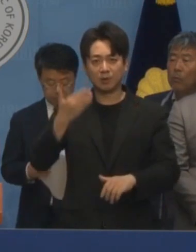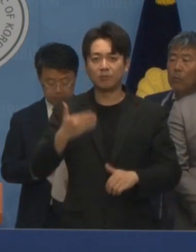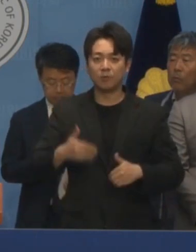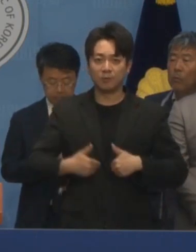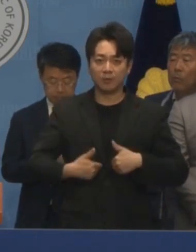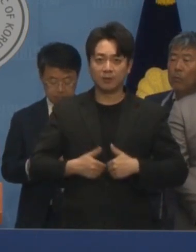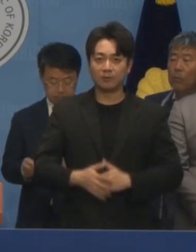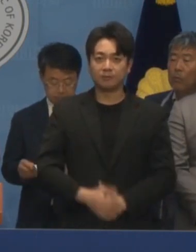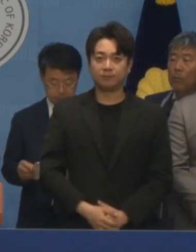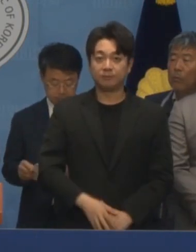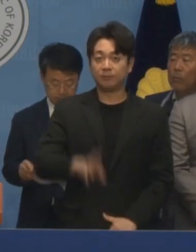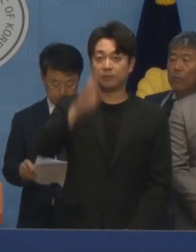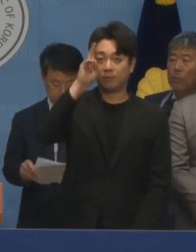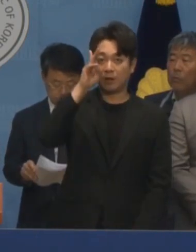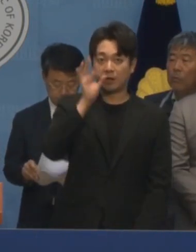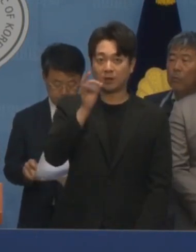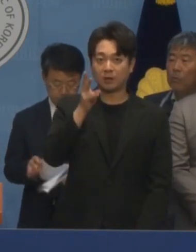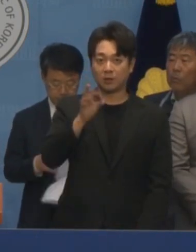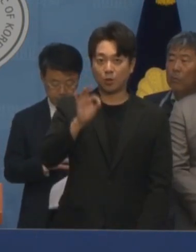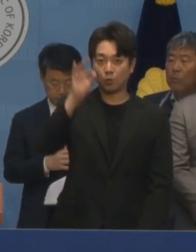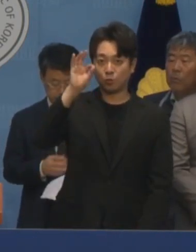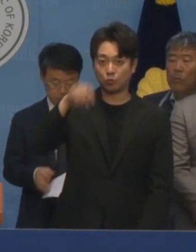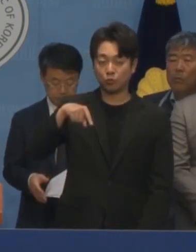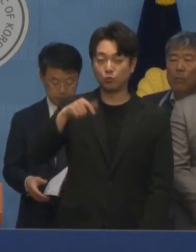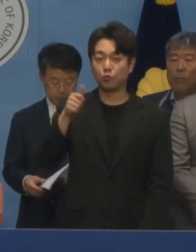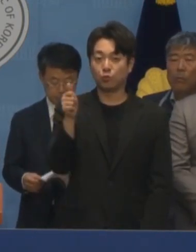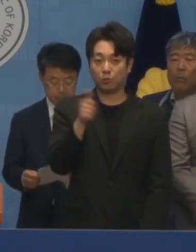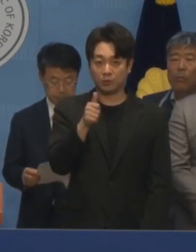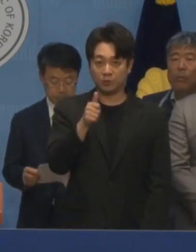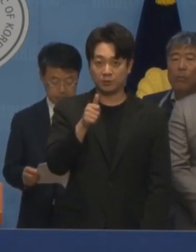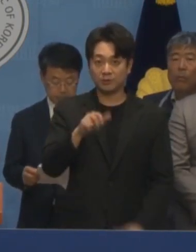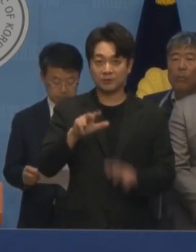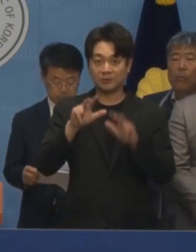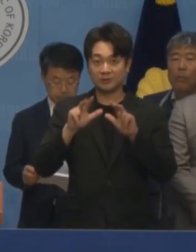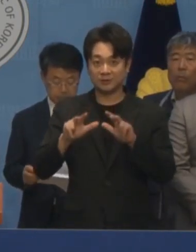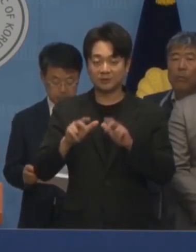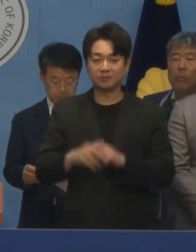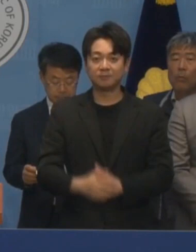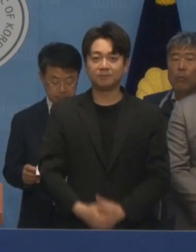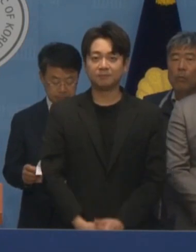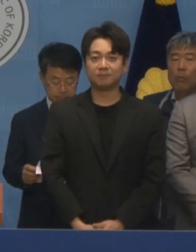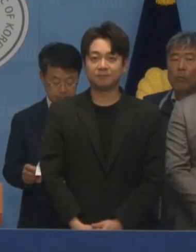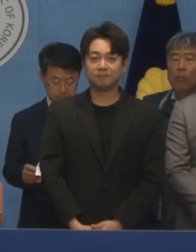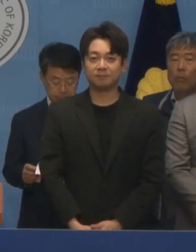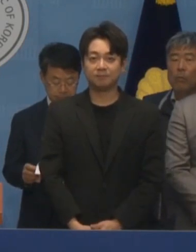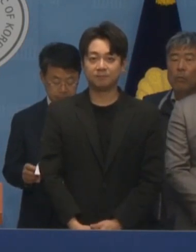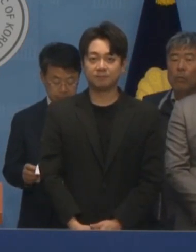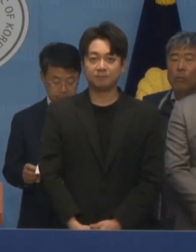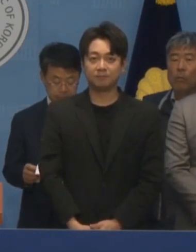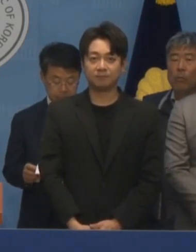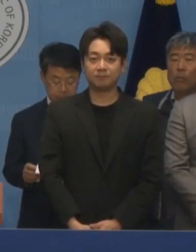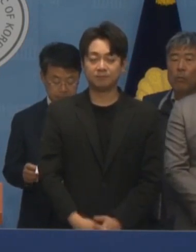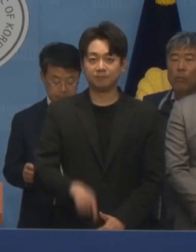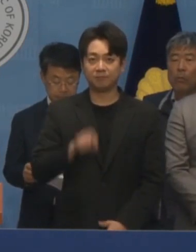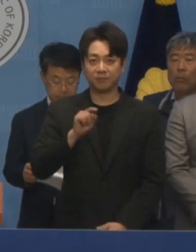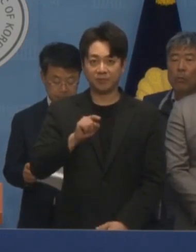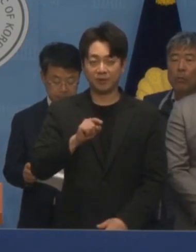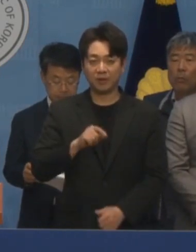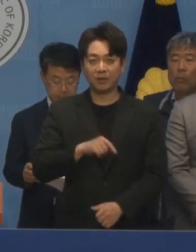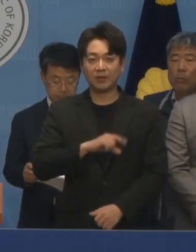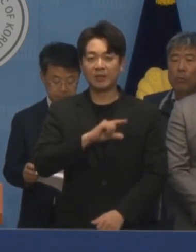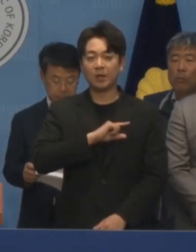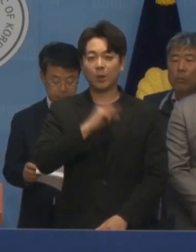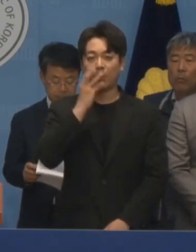박영우 대유위니아그룹 회장은 지금 비등기 이사라는 이름으로 이렇게 비켜가고